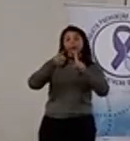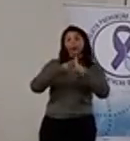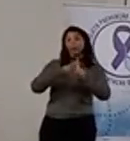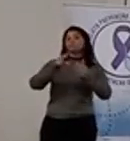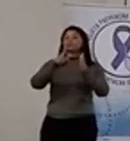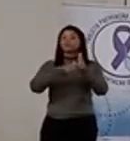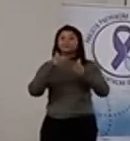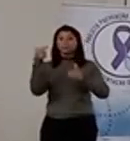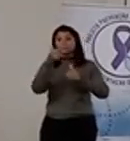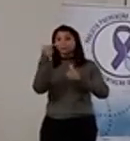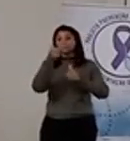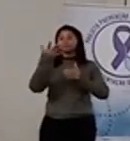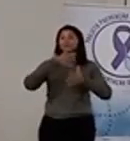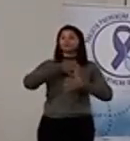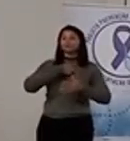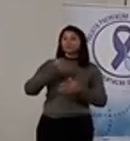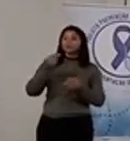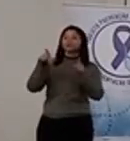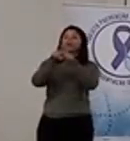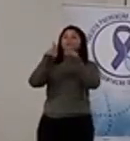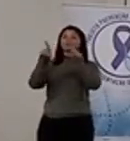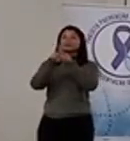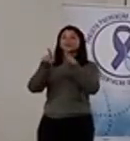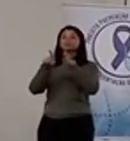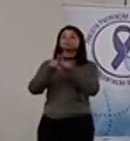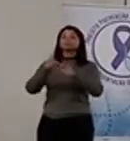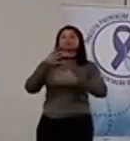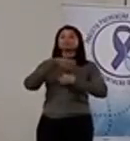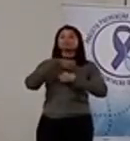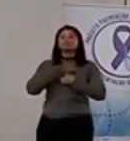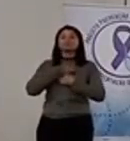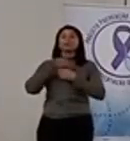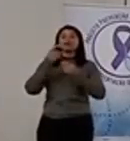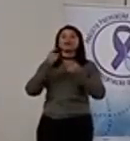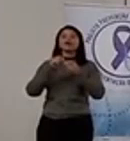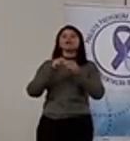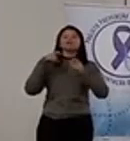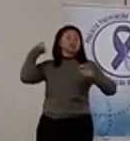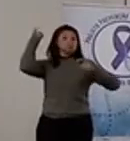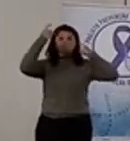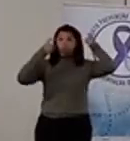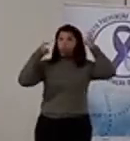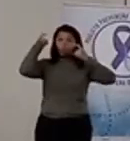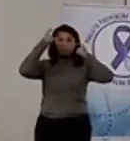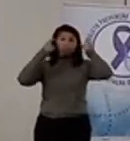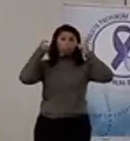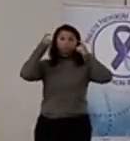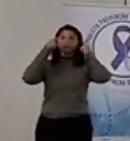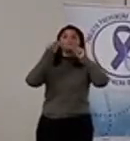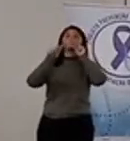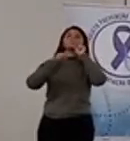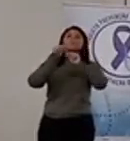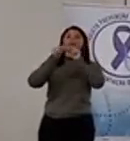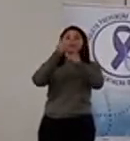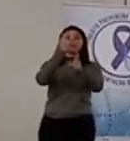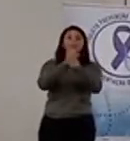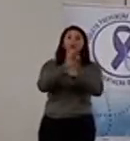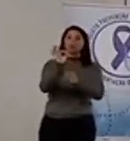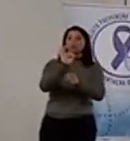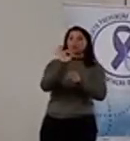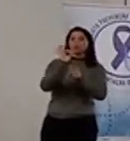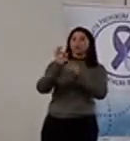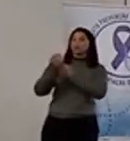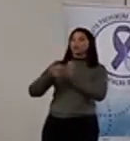filho, que começa a ter os mesmos sintomas do primeiro, aí o desespero do casal aumenta, porque se não tinha o diagnóstico do primeiro, já tem um segundo afetado